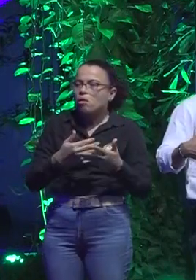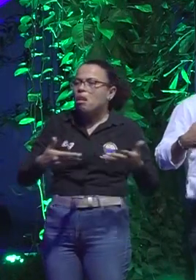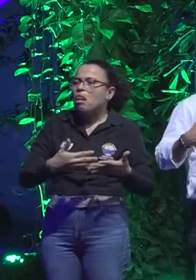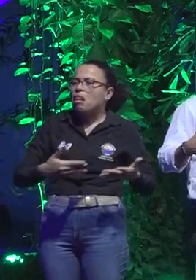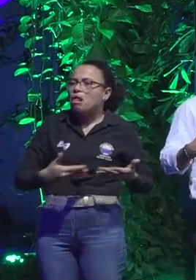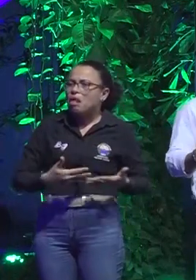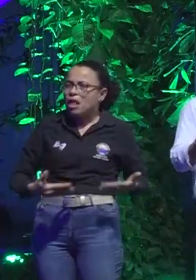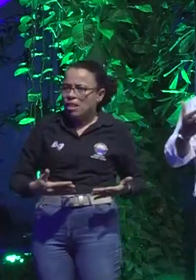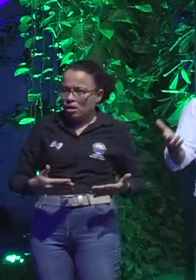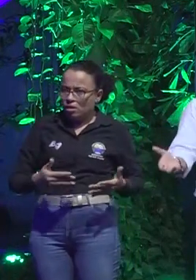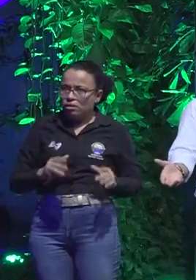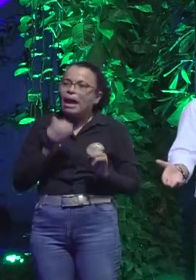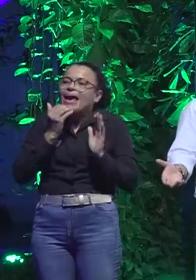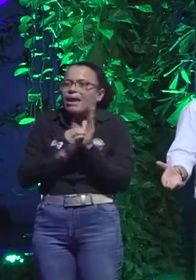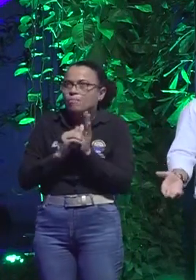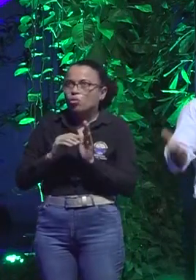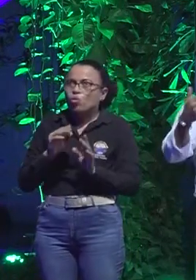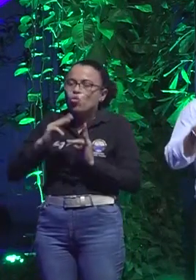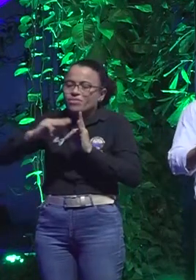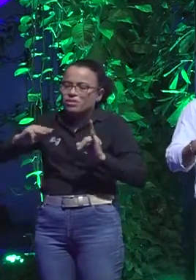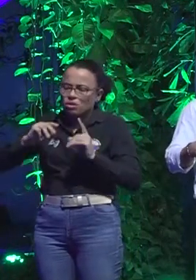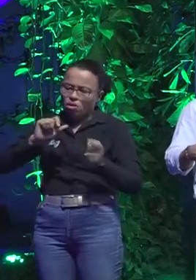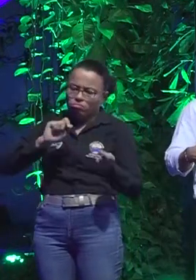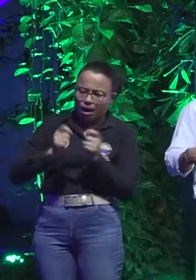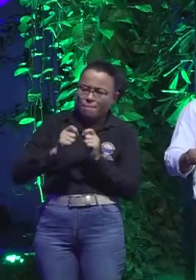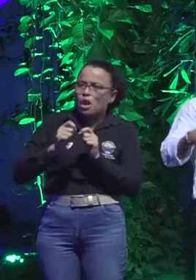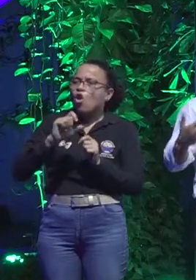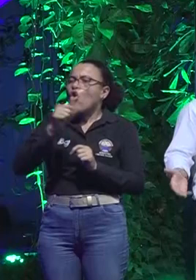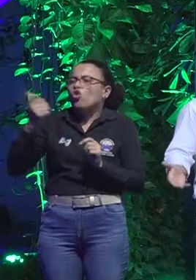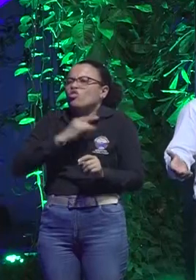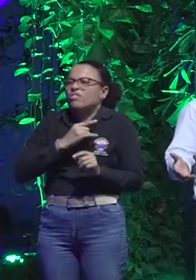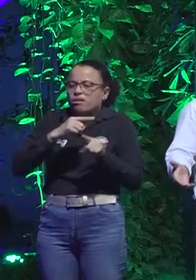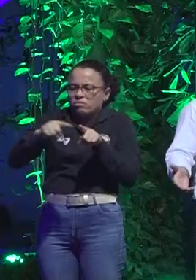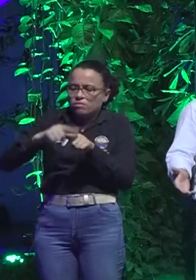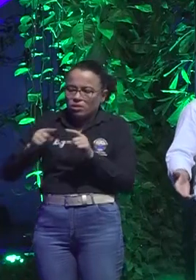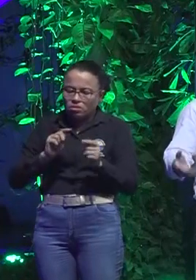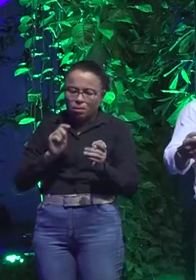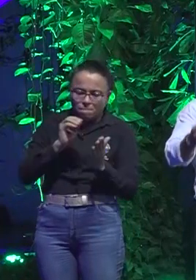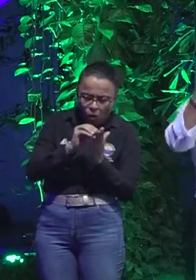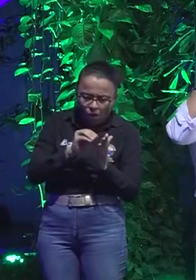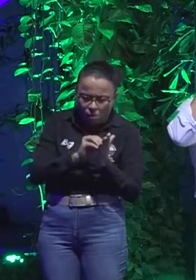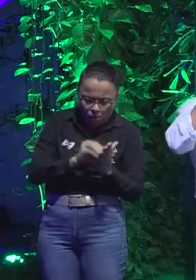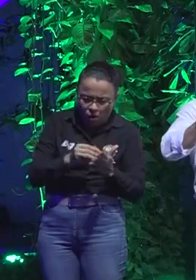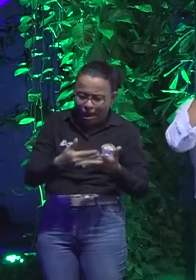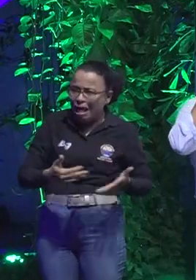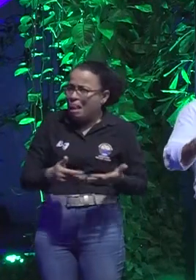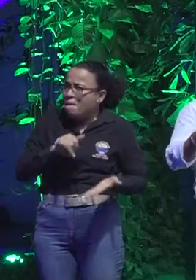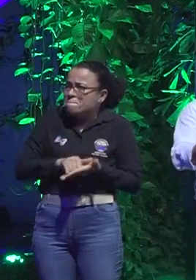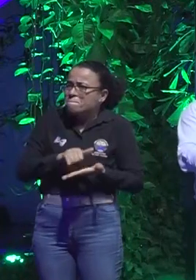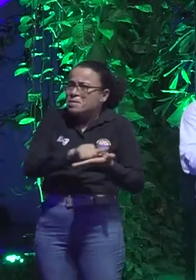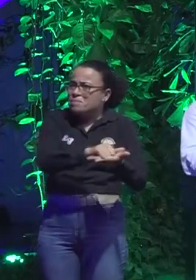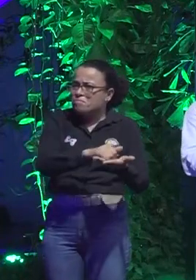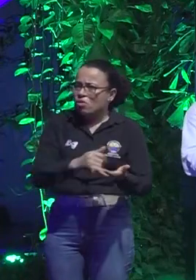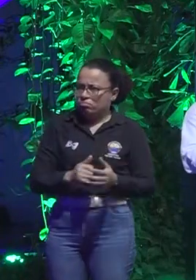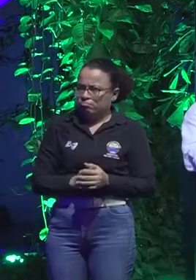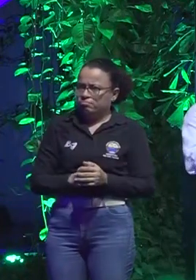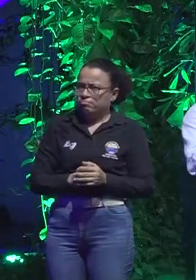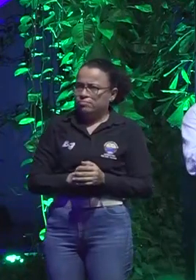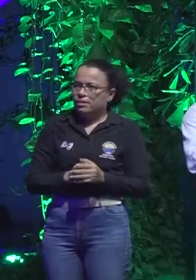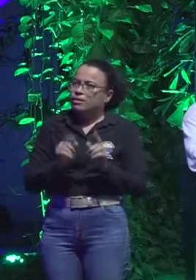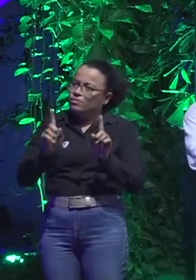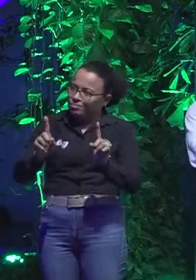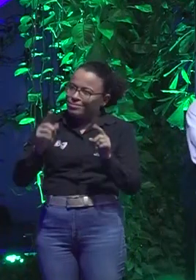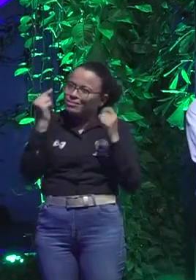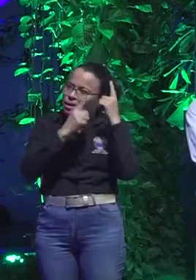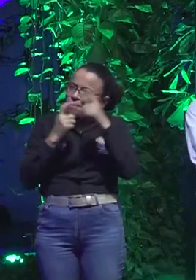verdadera inteligencia humana no es reemplazable. Quien se sienta amenazado con eso tiene problemas. Es de los que el discurso le sacó lágrimas.